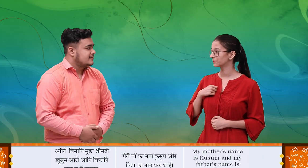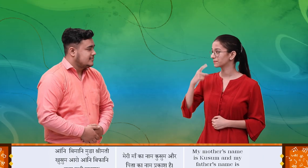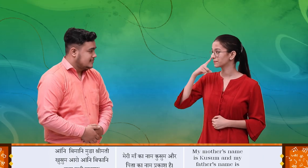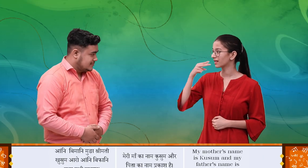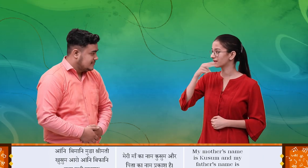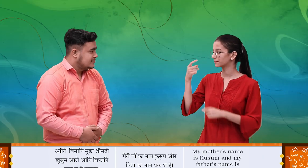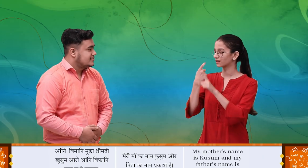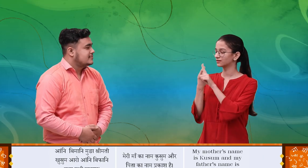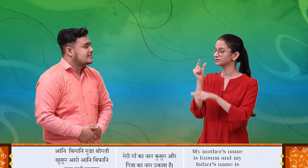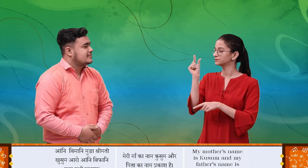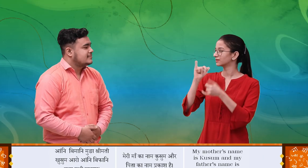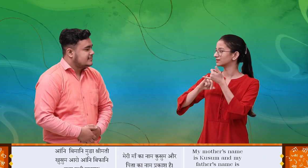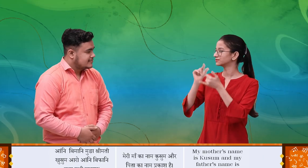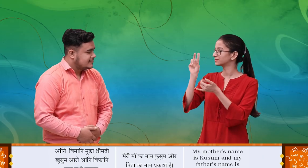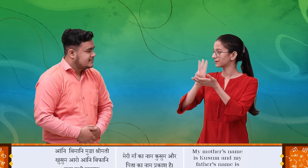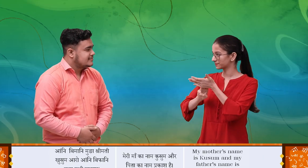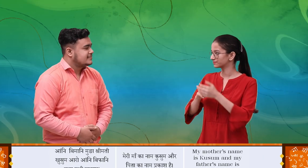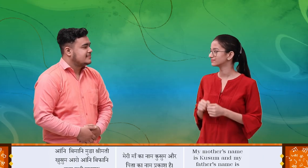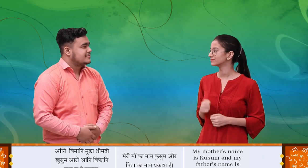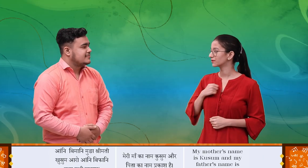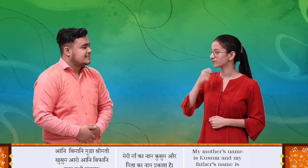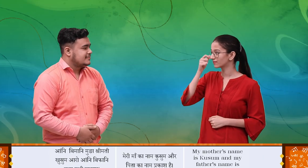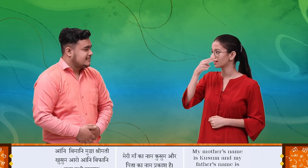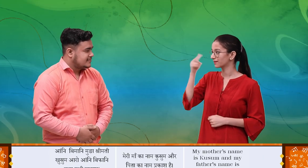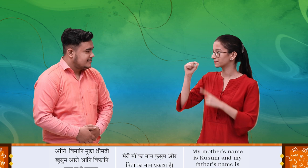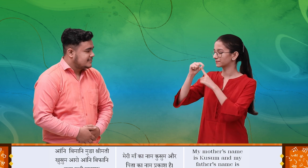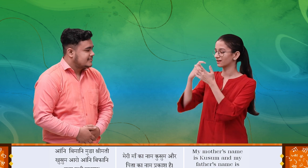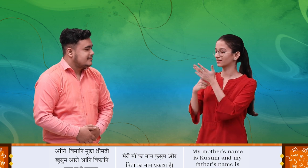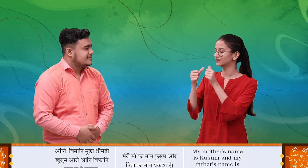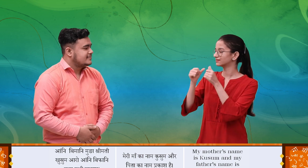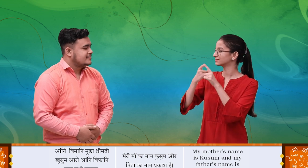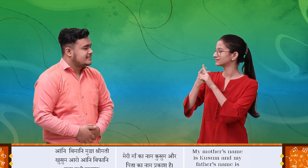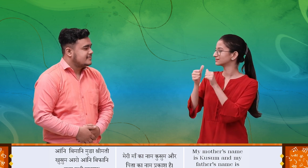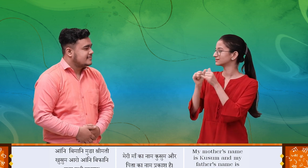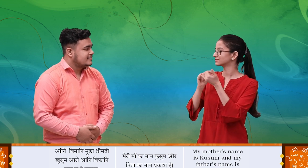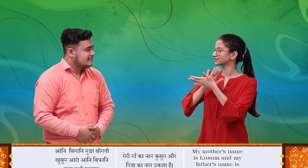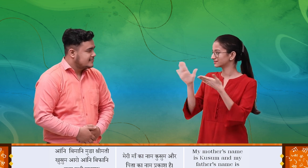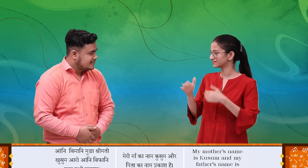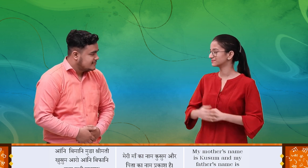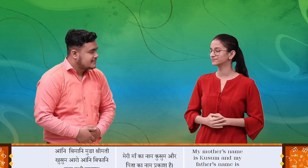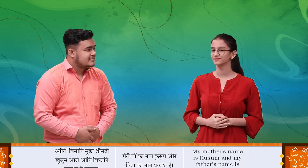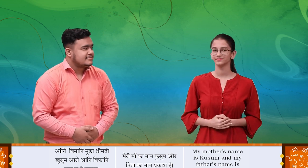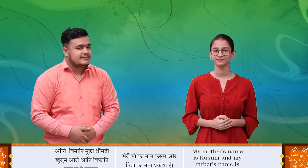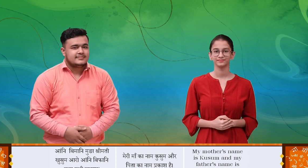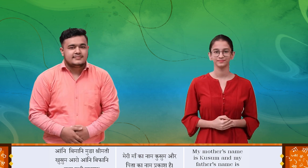앙니 비마니 뭉아 스리마티 쿠숨 아르 앙니 비파니 뭉아 무스리 프라카스